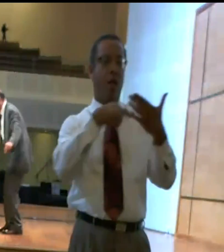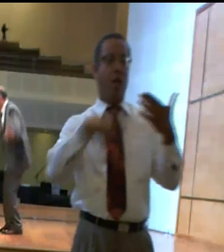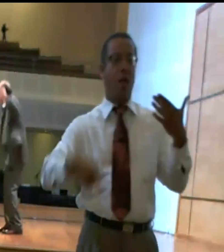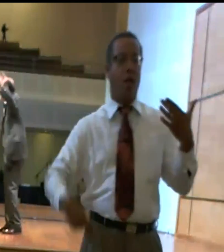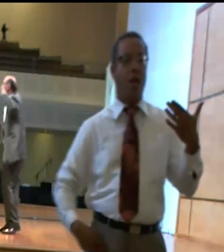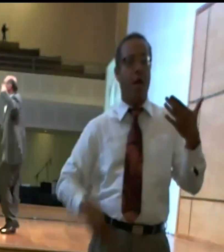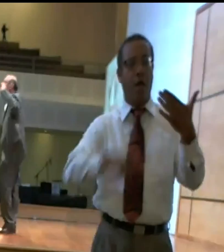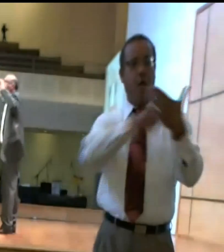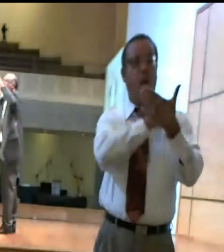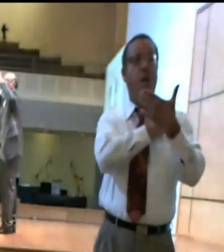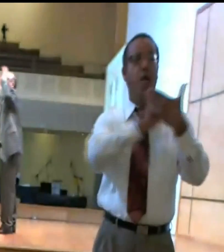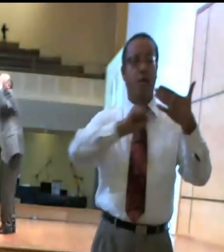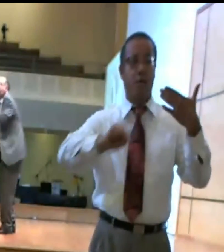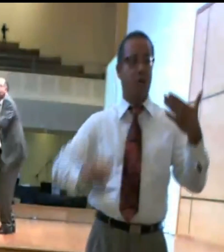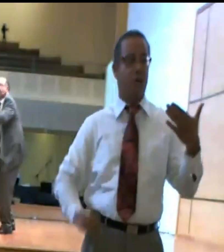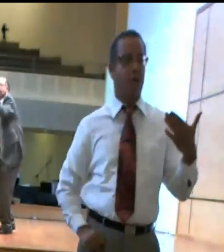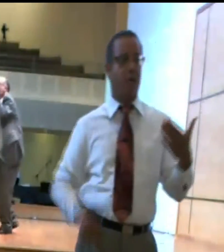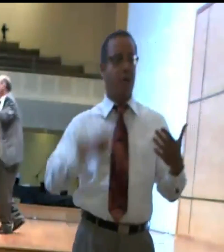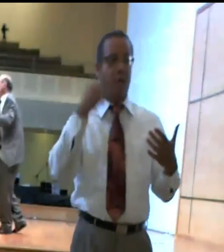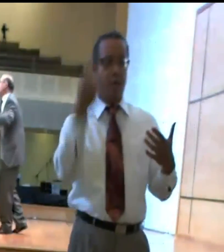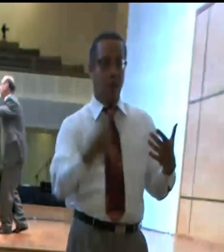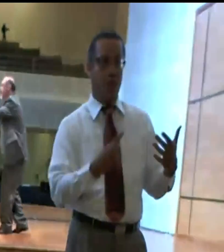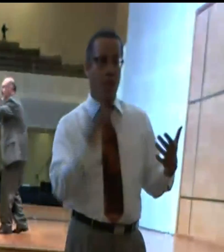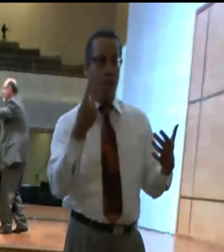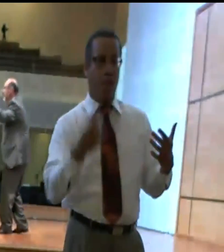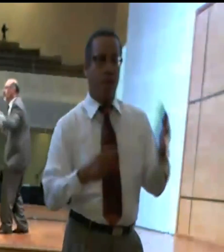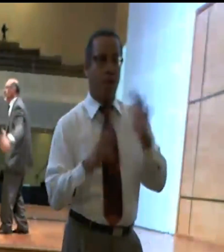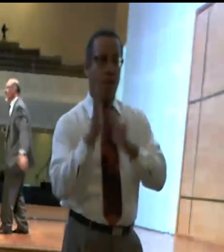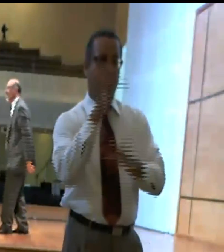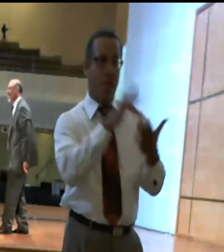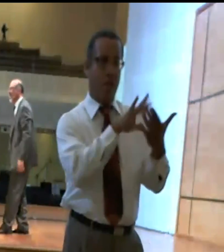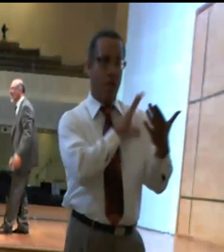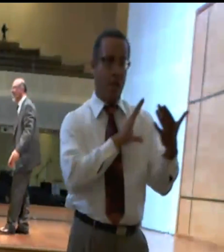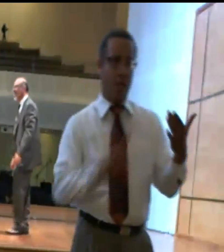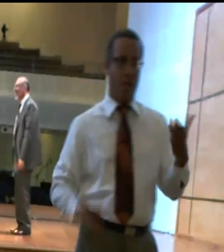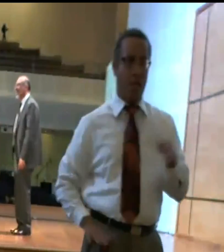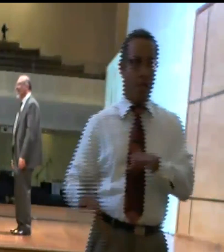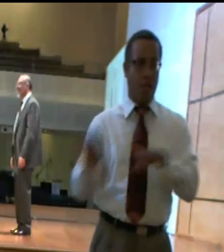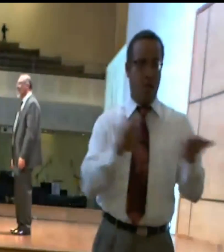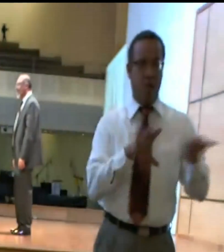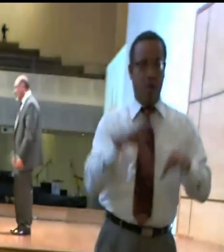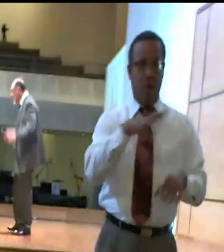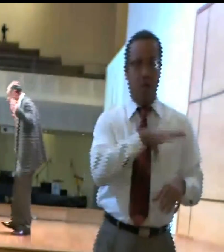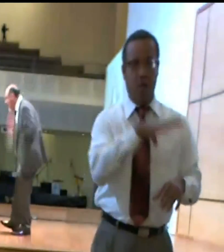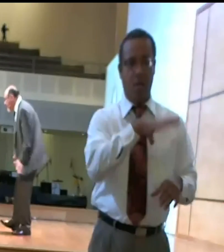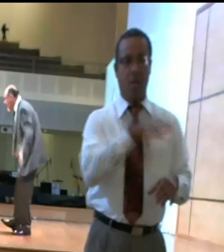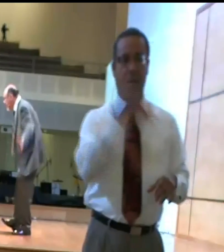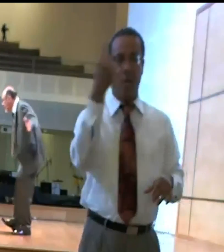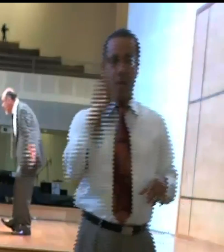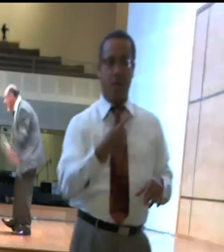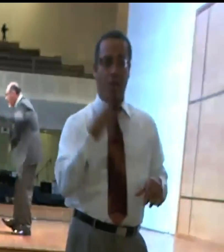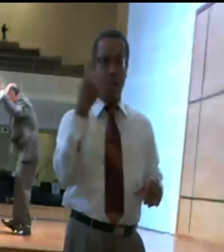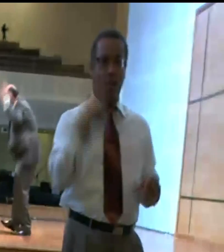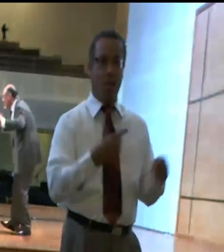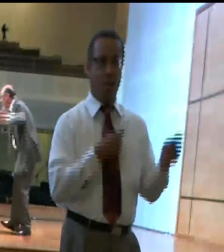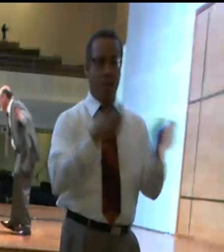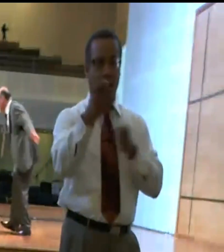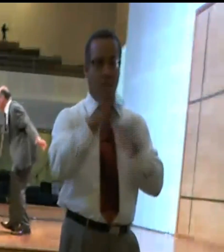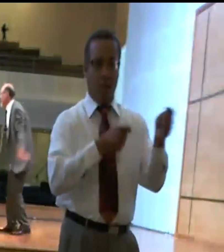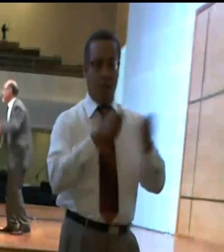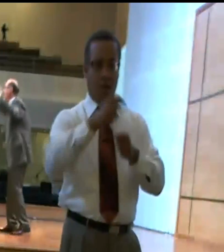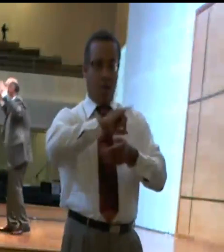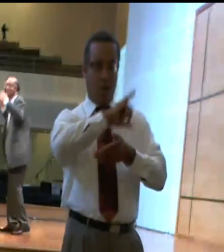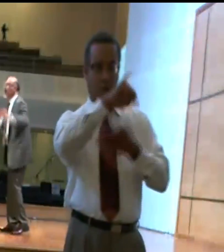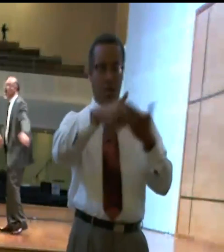y Señor de señores. Pero siempre Jesús gobierna para hacernos bien. Siempre nos guía por sendas